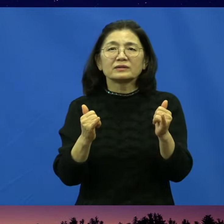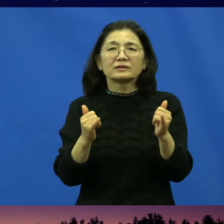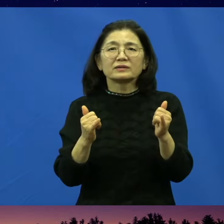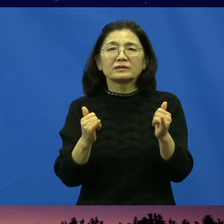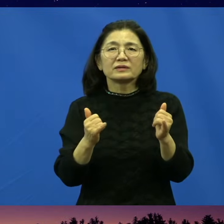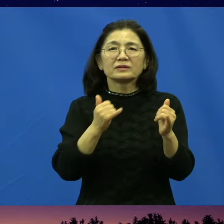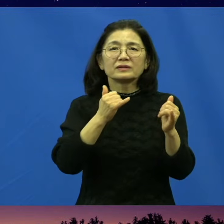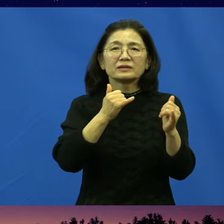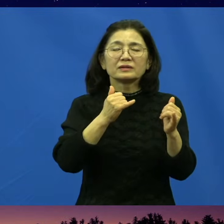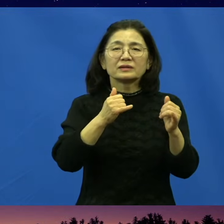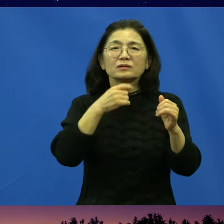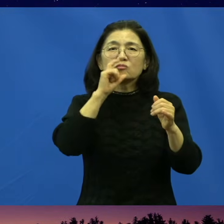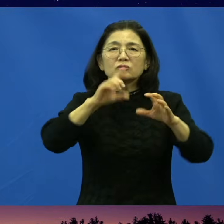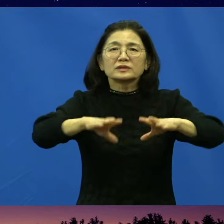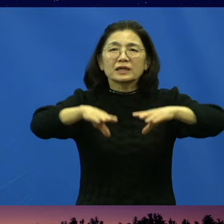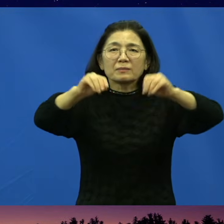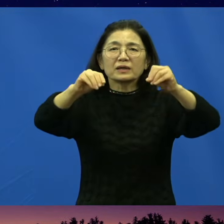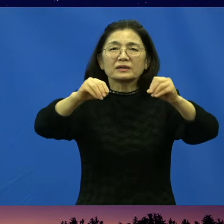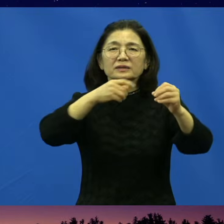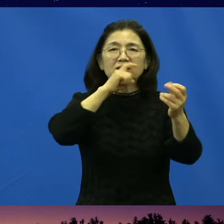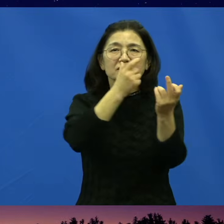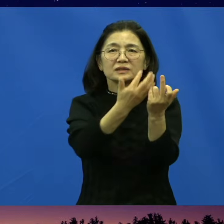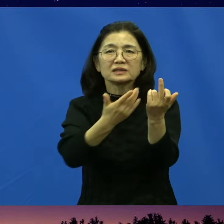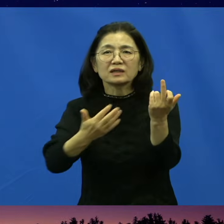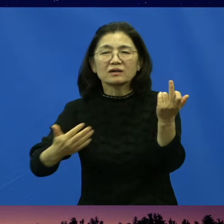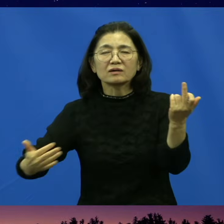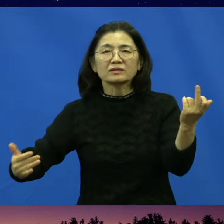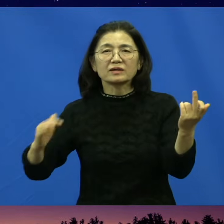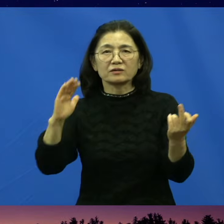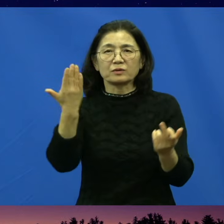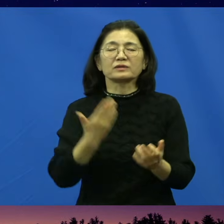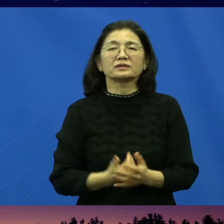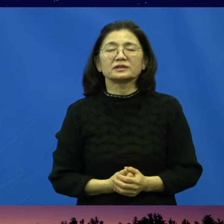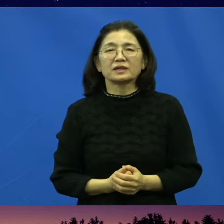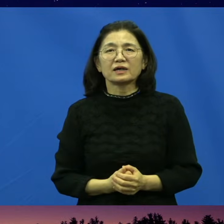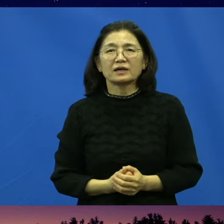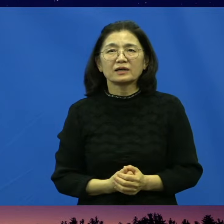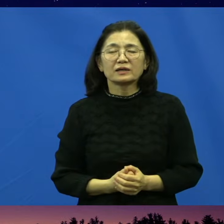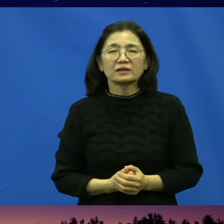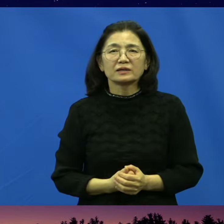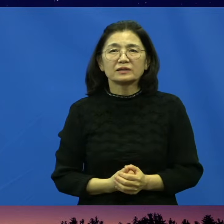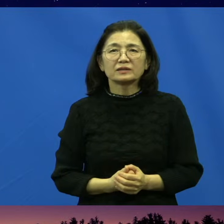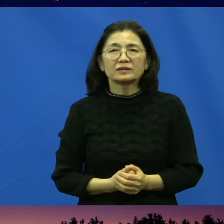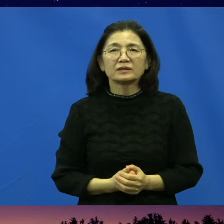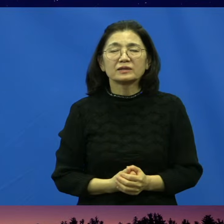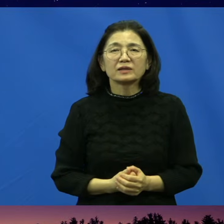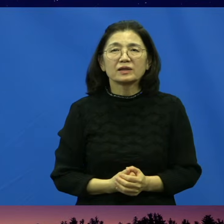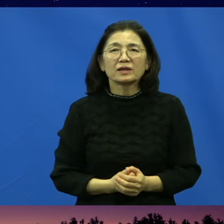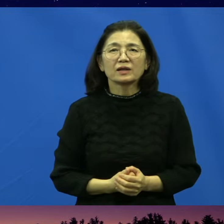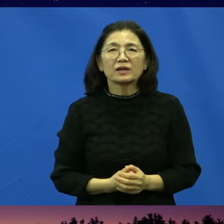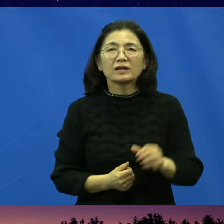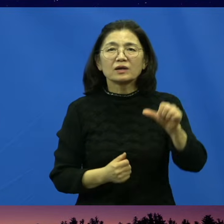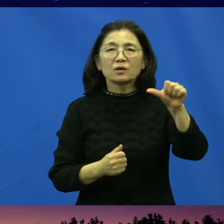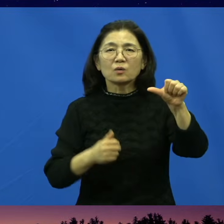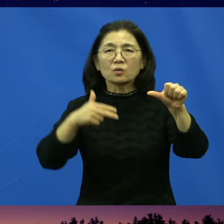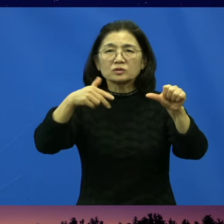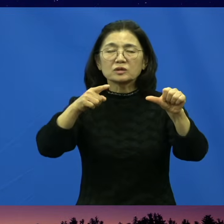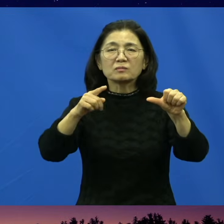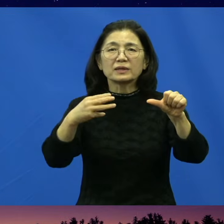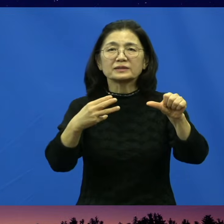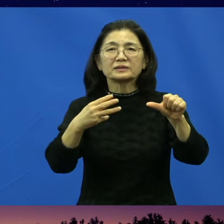흐를 것임이라. 아멘. 아멘. 여기 5절 말씀 보니까 뭐라 되어 있습니까? 그때에